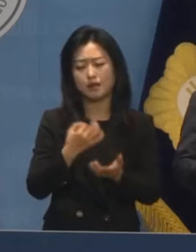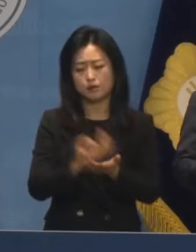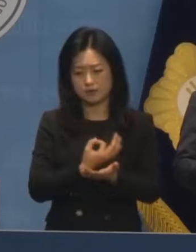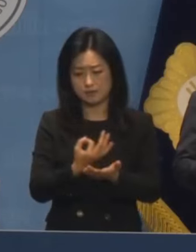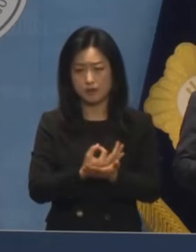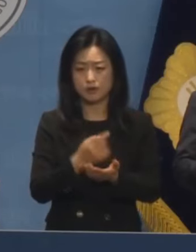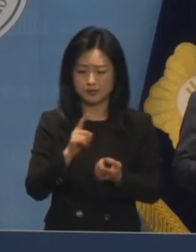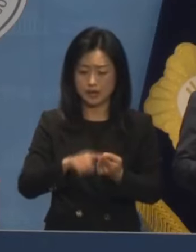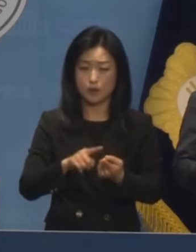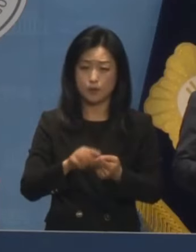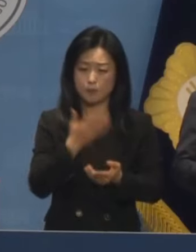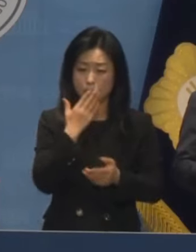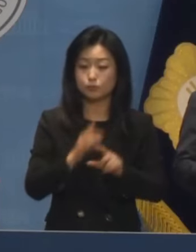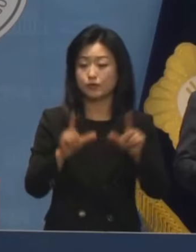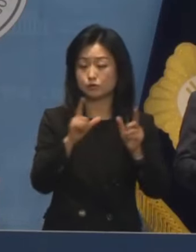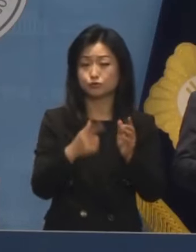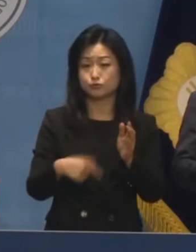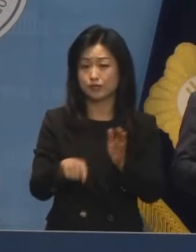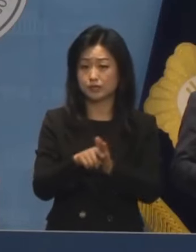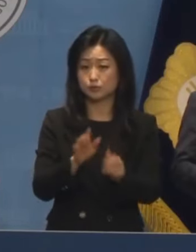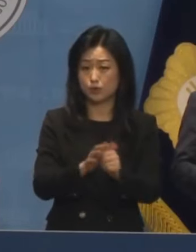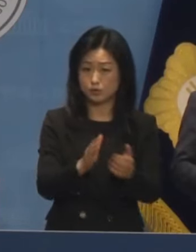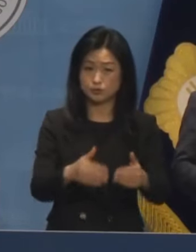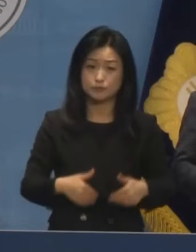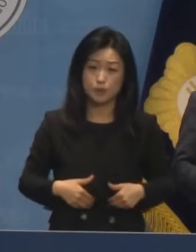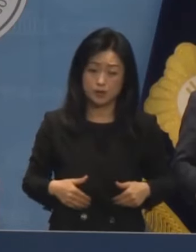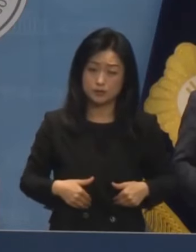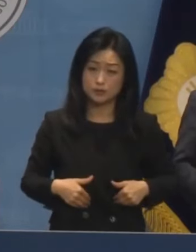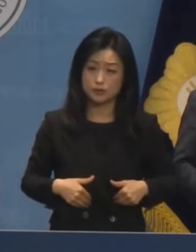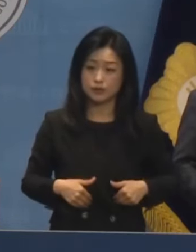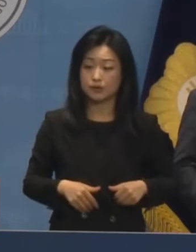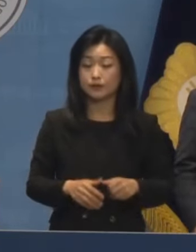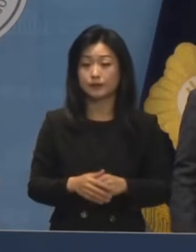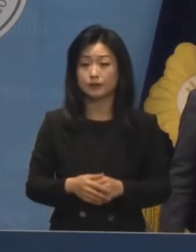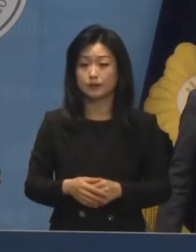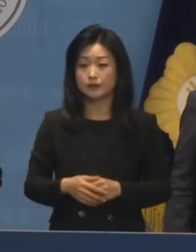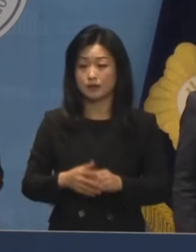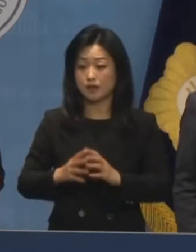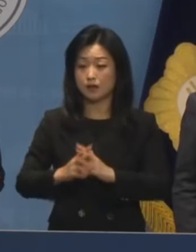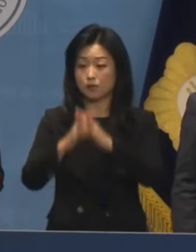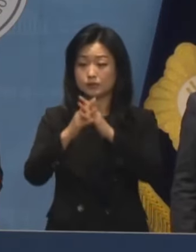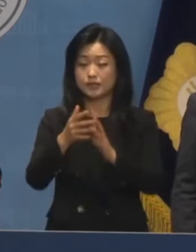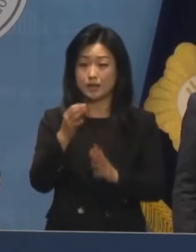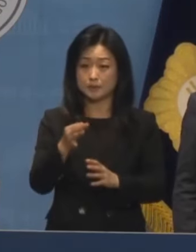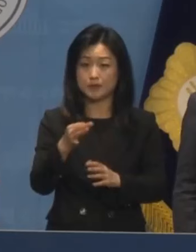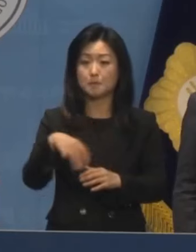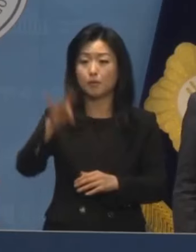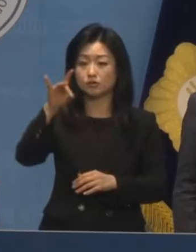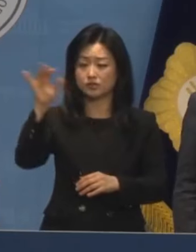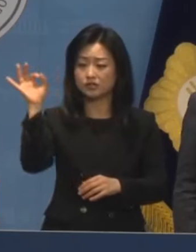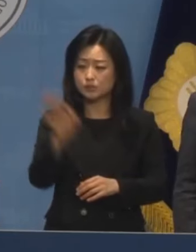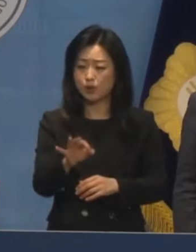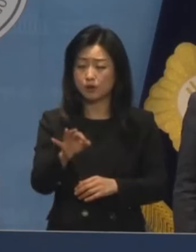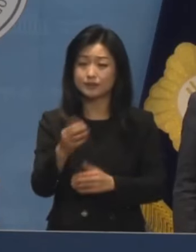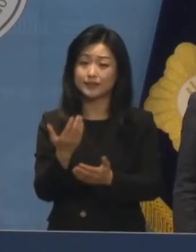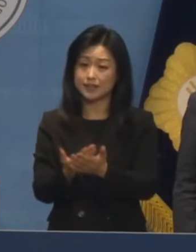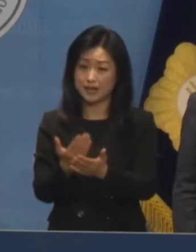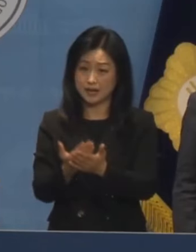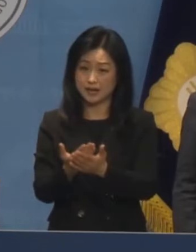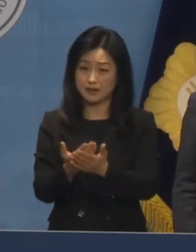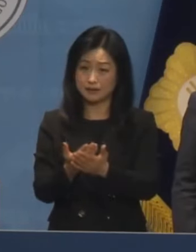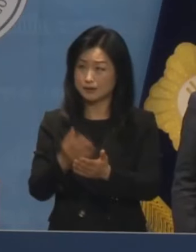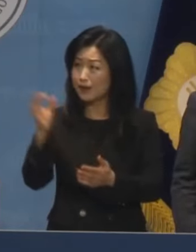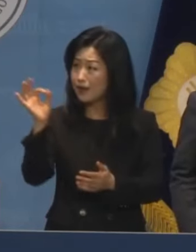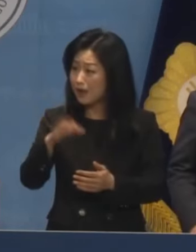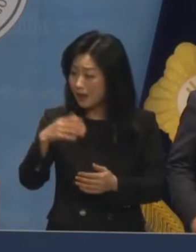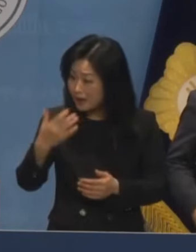방안으로 어 공사대금과 관련된 선급금 지급을 얘기했는데 선급금의 지급만으로 해결이 안